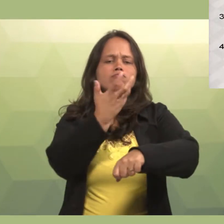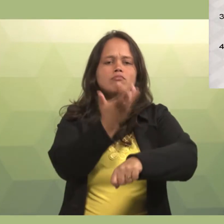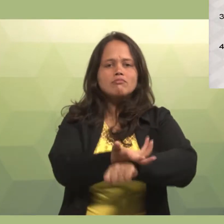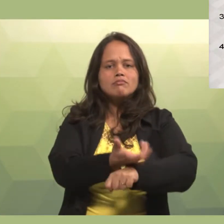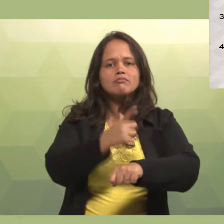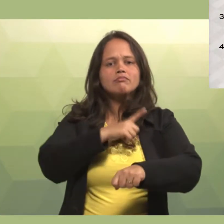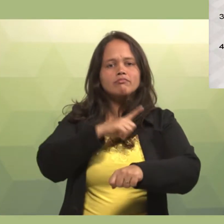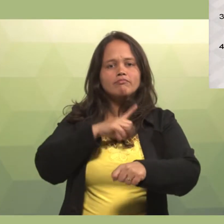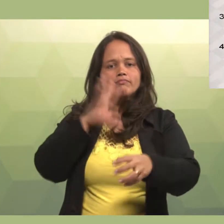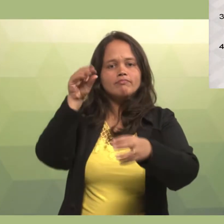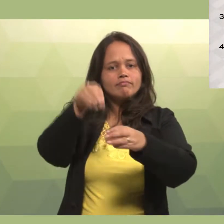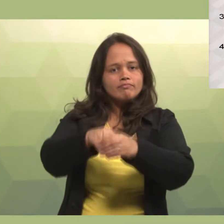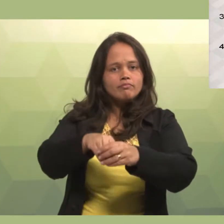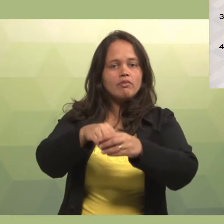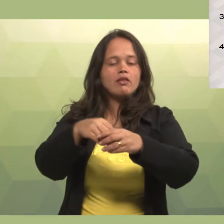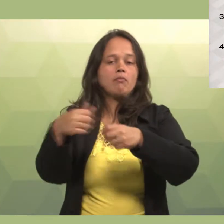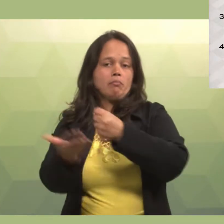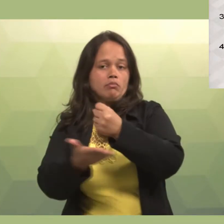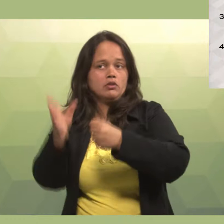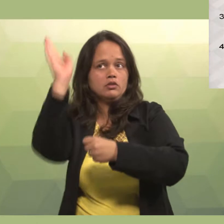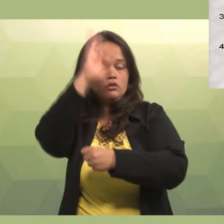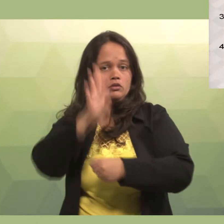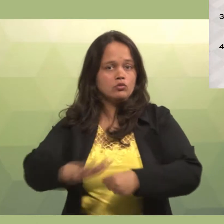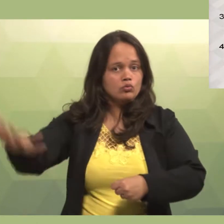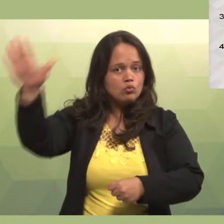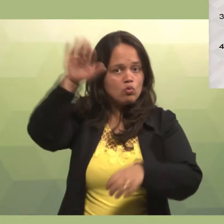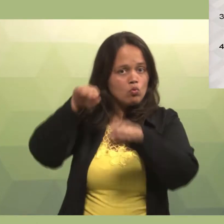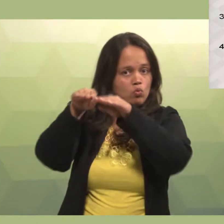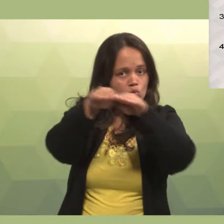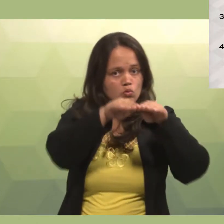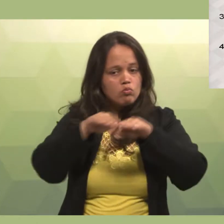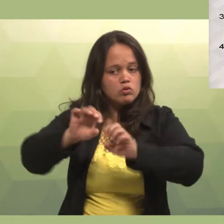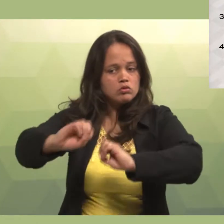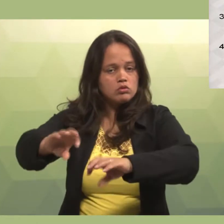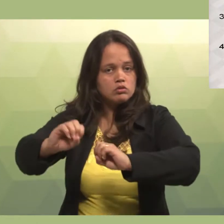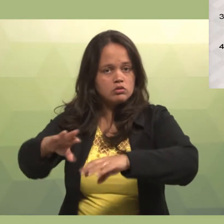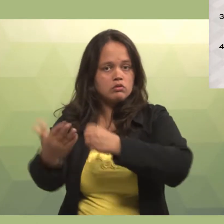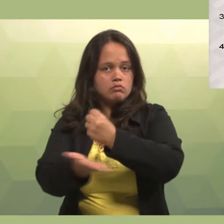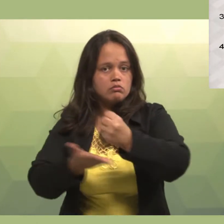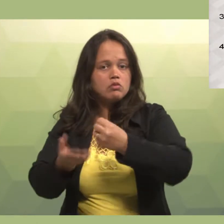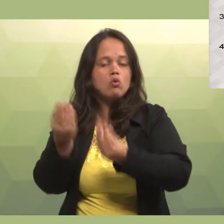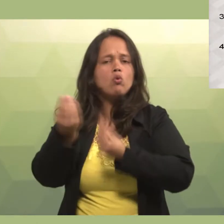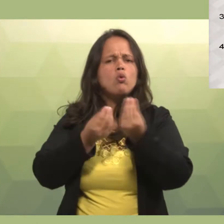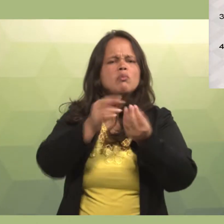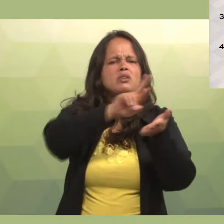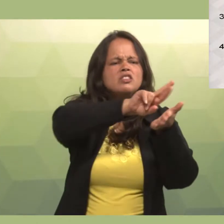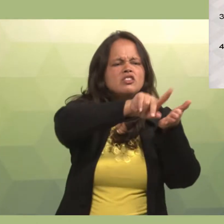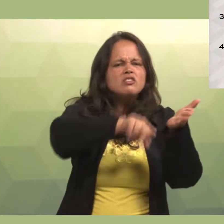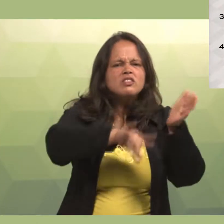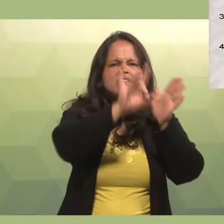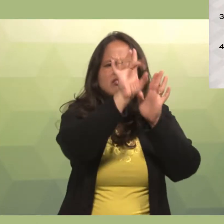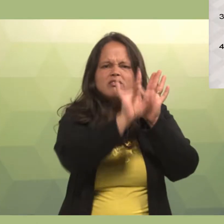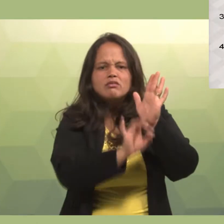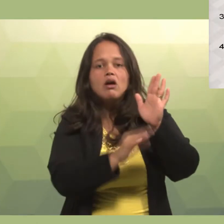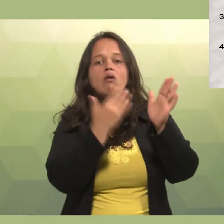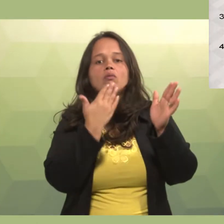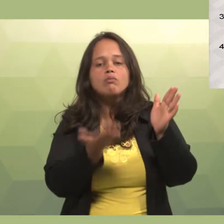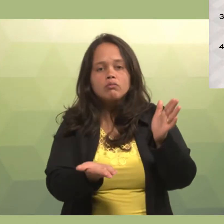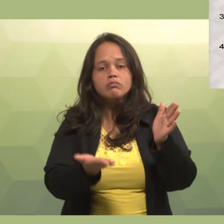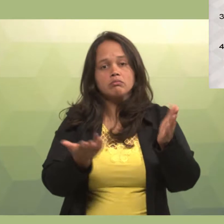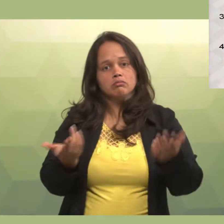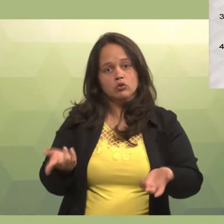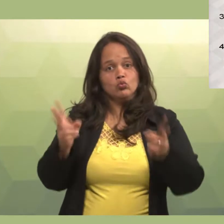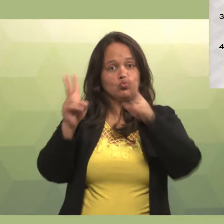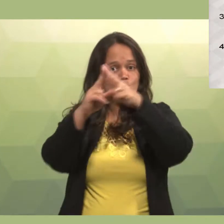integram a Base Nacional Comum na educação básica e como deve ser a parte diversificada? Em dupla, reflitam